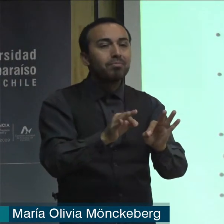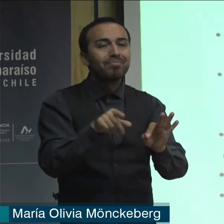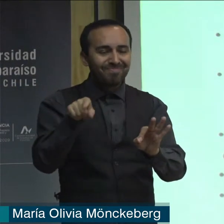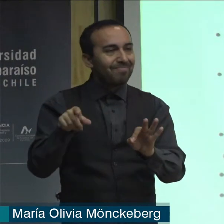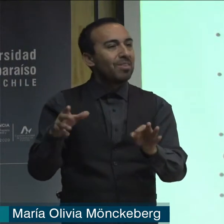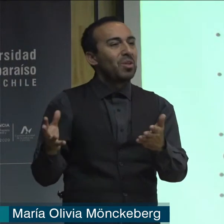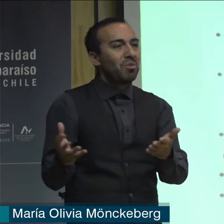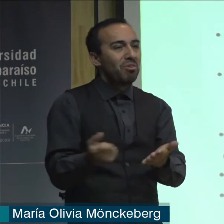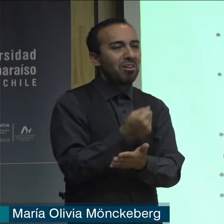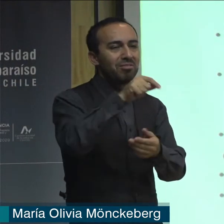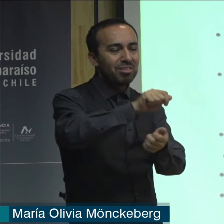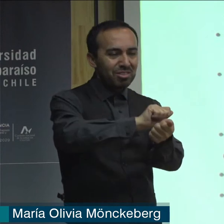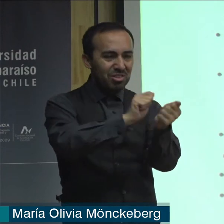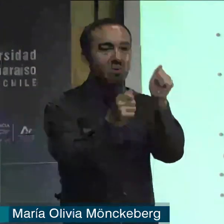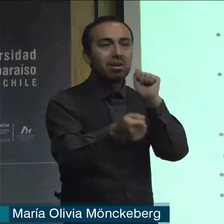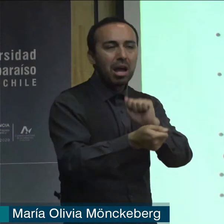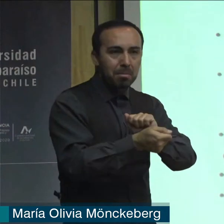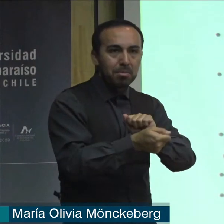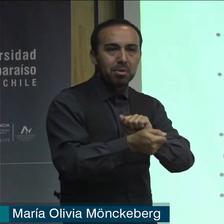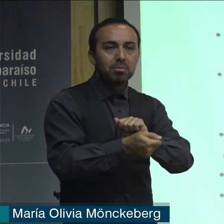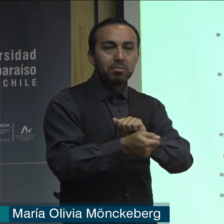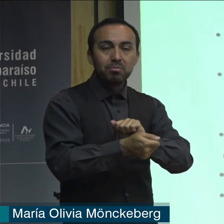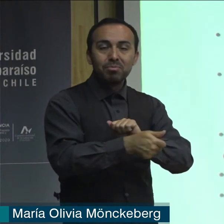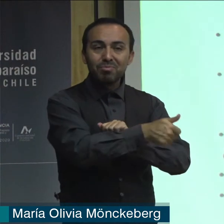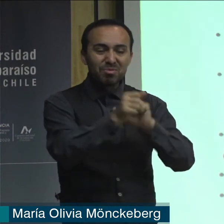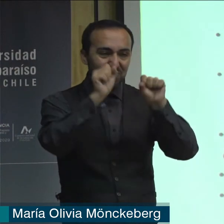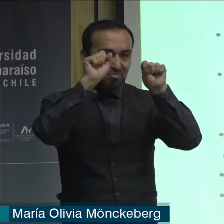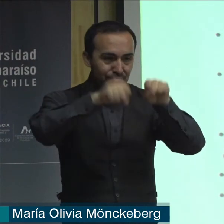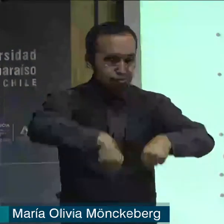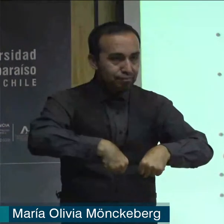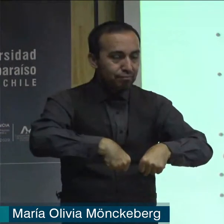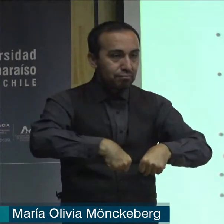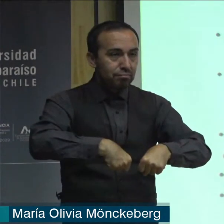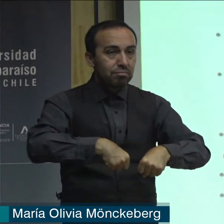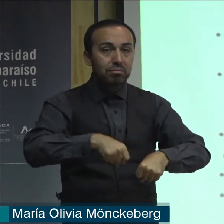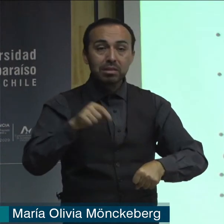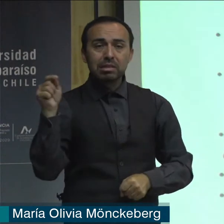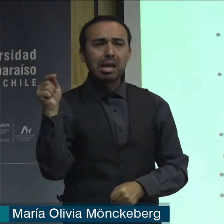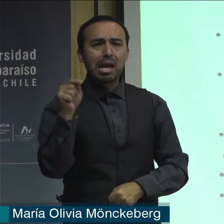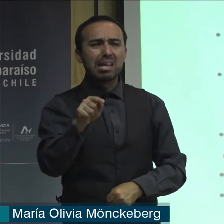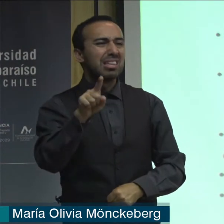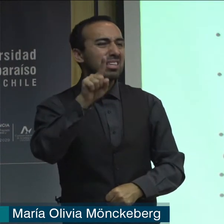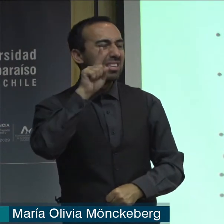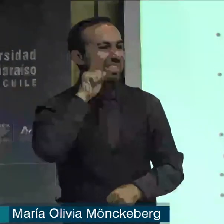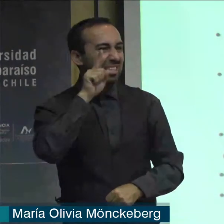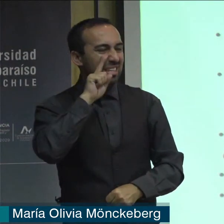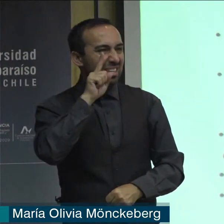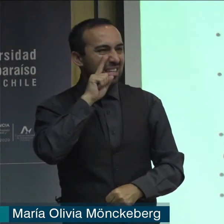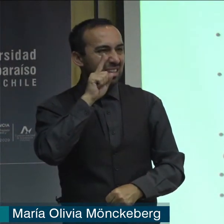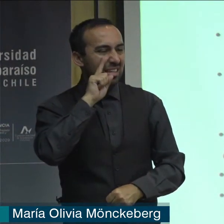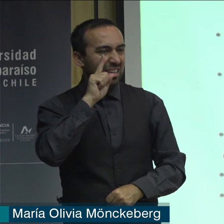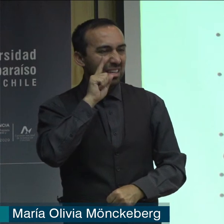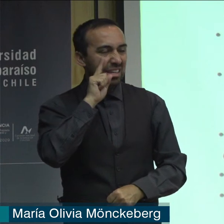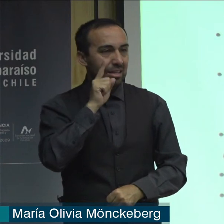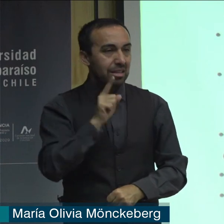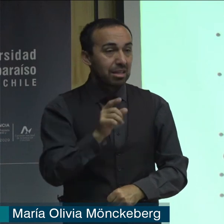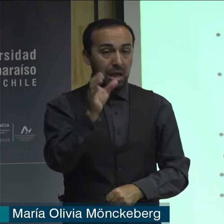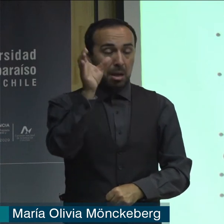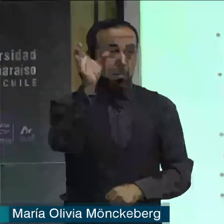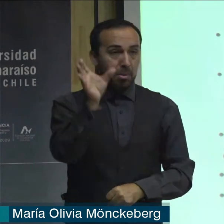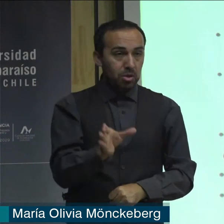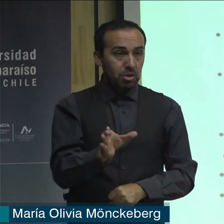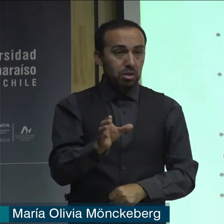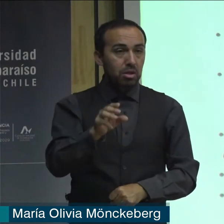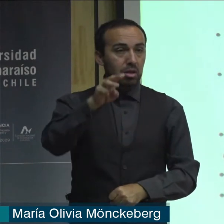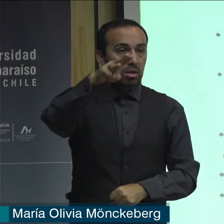y allí estuvo muy a la cabeza de eso estuvieron personas como Miguel